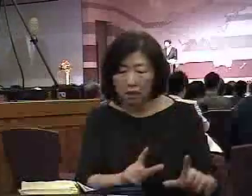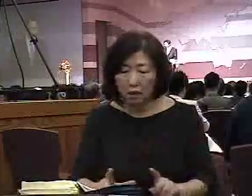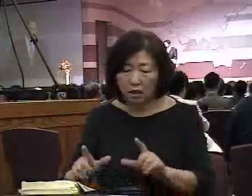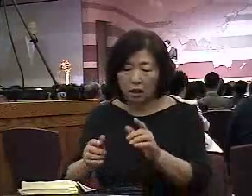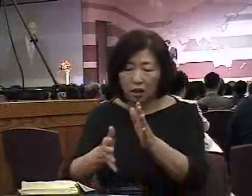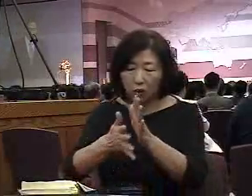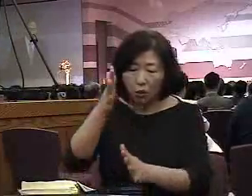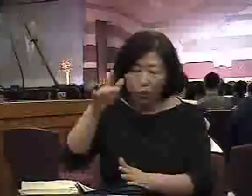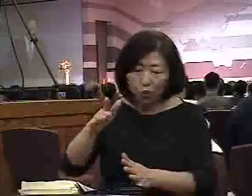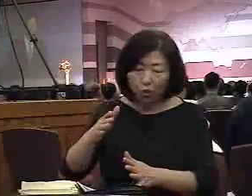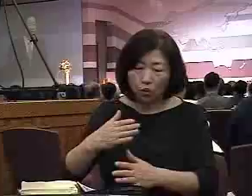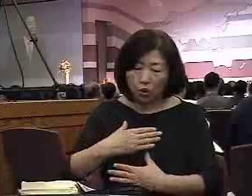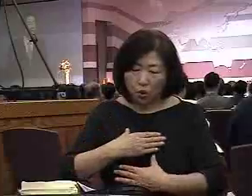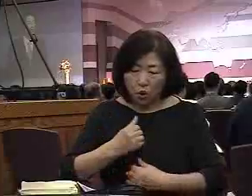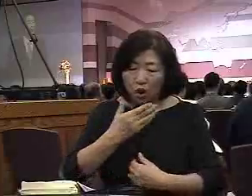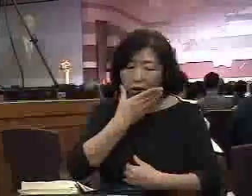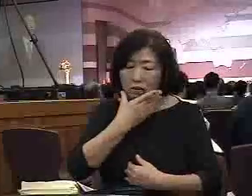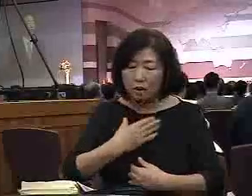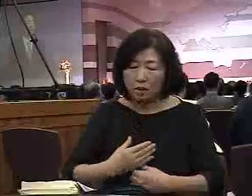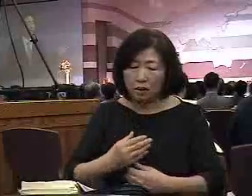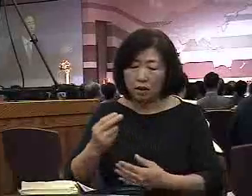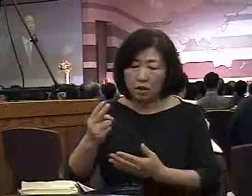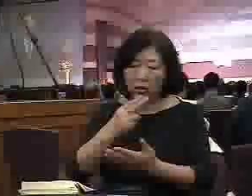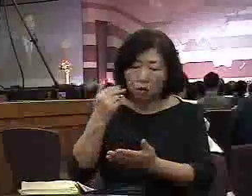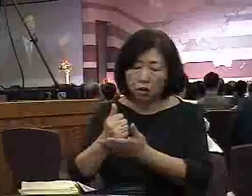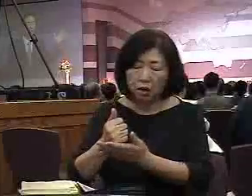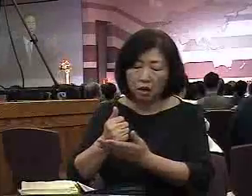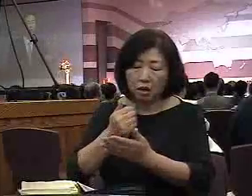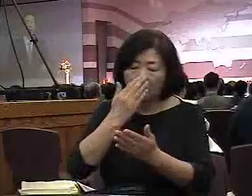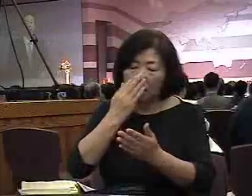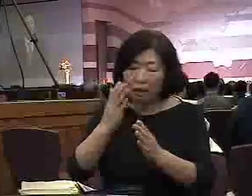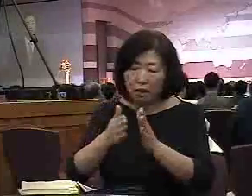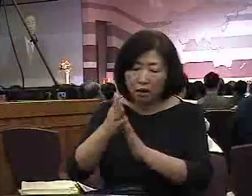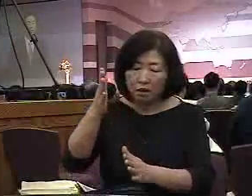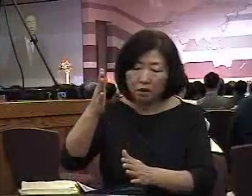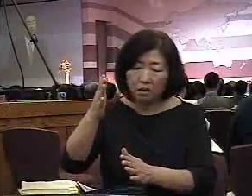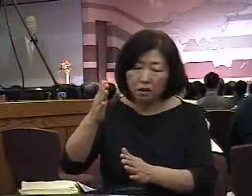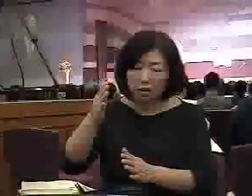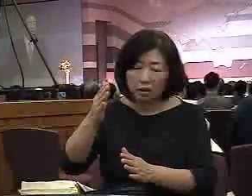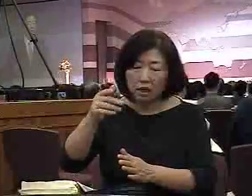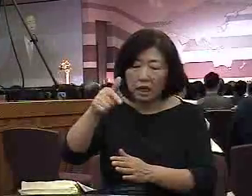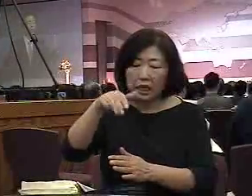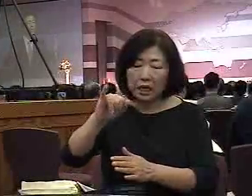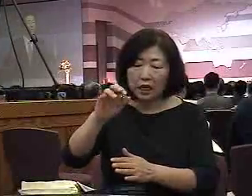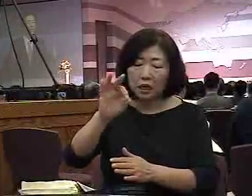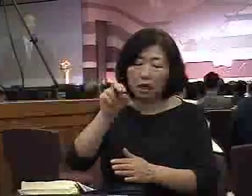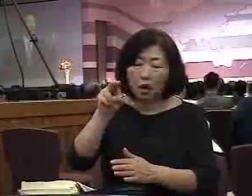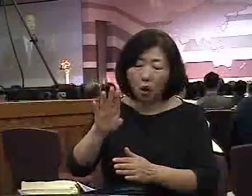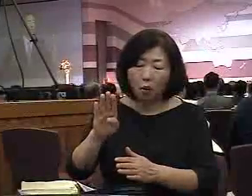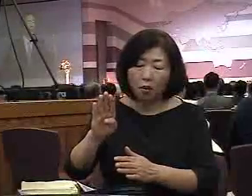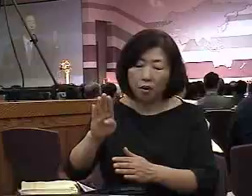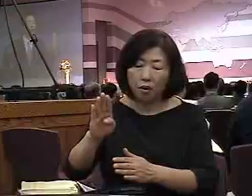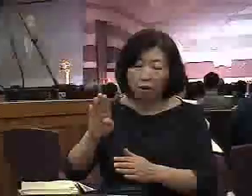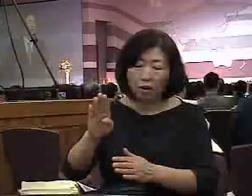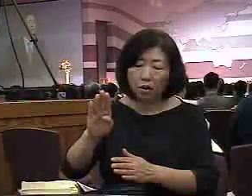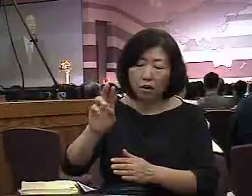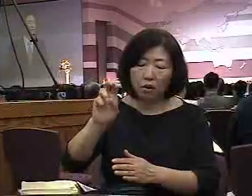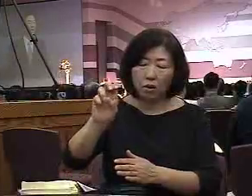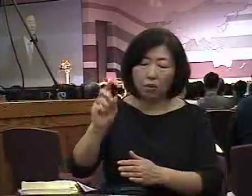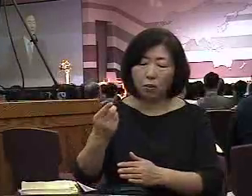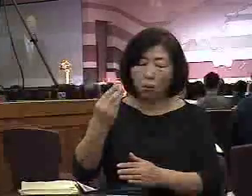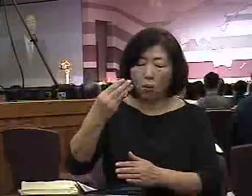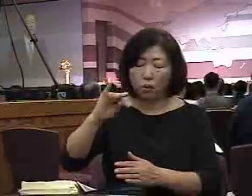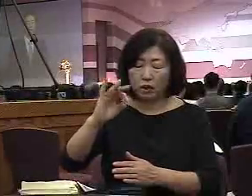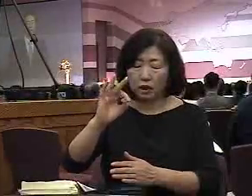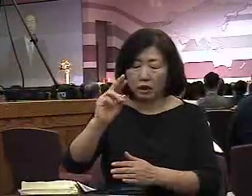그 아브라함에게 영원한 하나님의 도성 예루살렘을 그의 기업으로 주신다는 거예요. 이 모리아산이 예루살렘 성전이